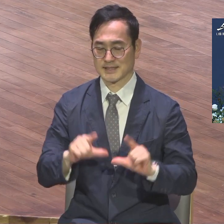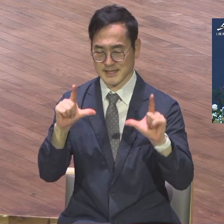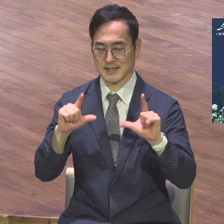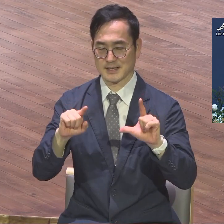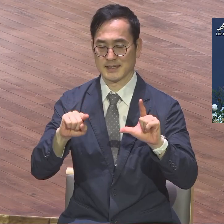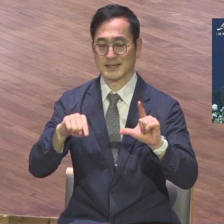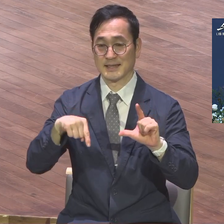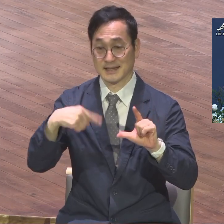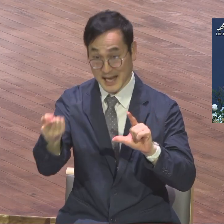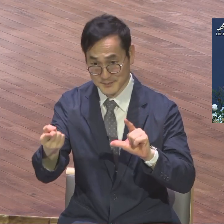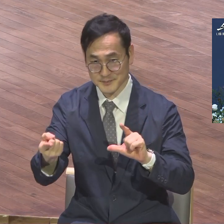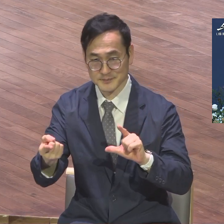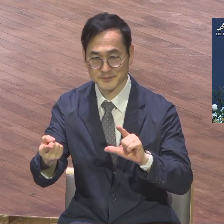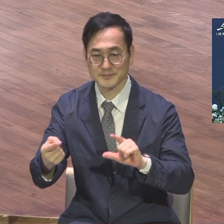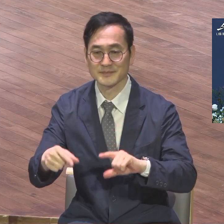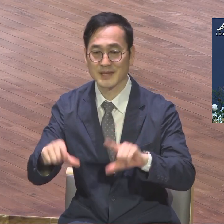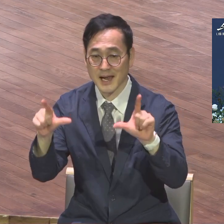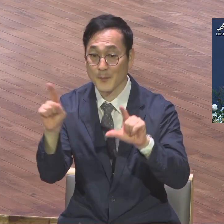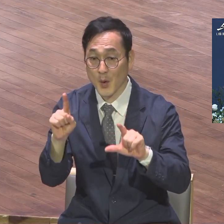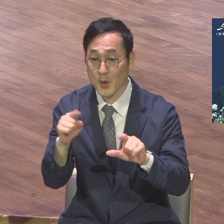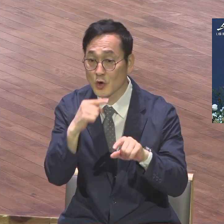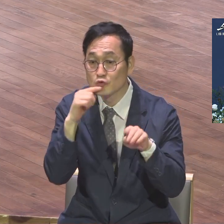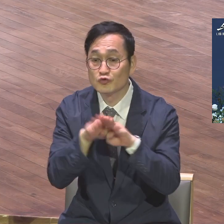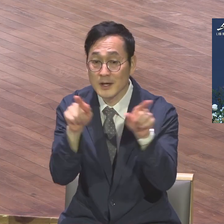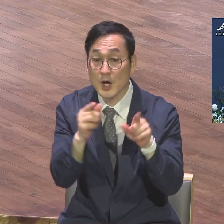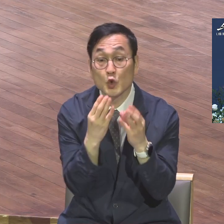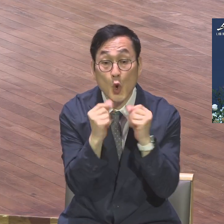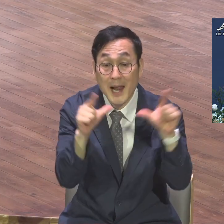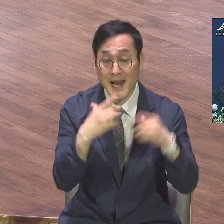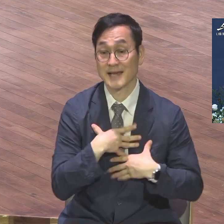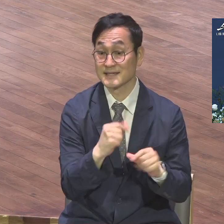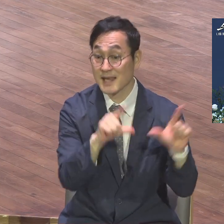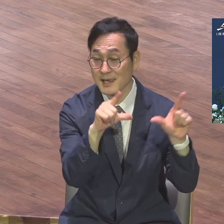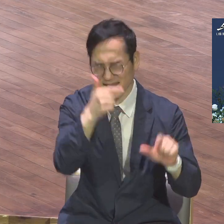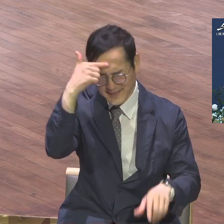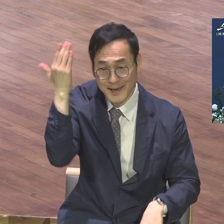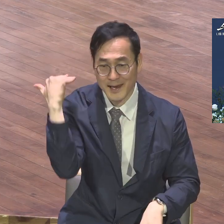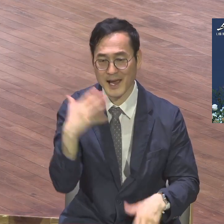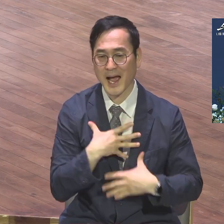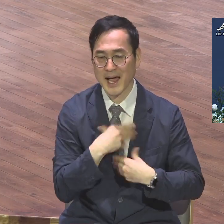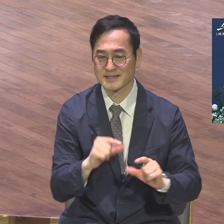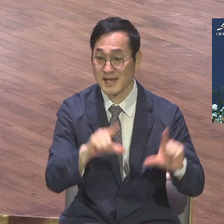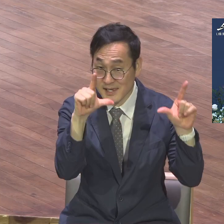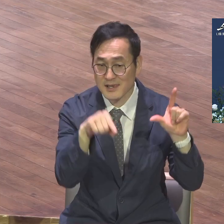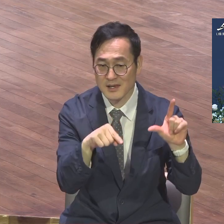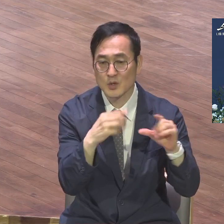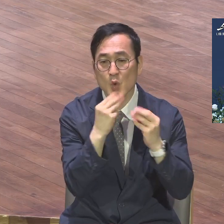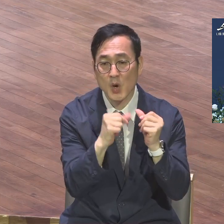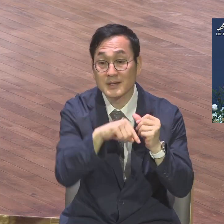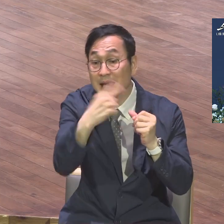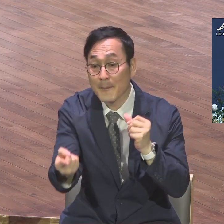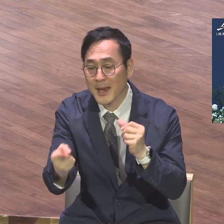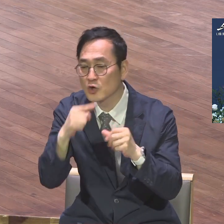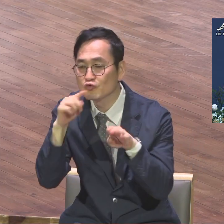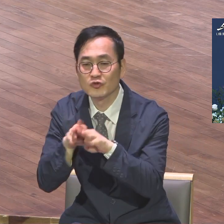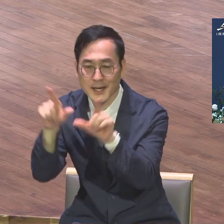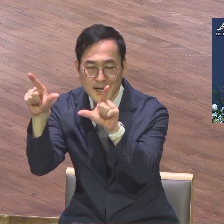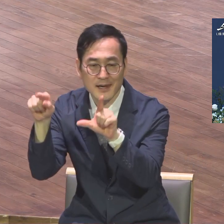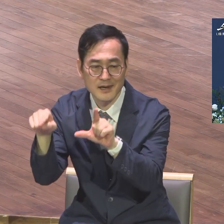첫날, 요즘을 말하면 주일날이죠. 안식은 토요일이에요. 근데 안식 후 첫날, 그